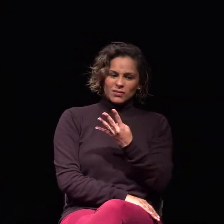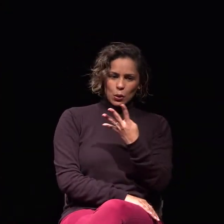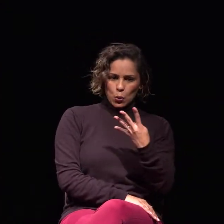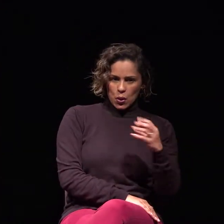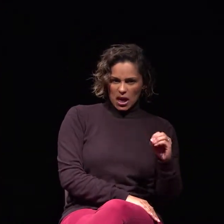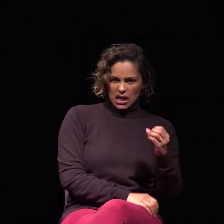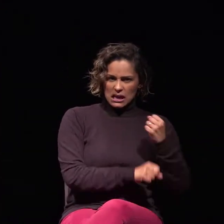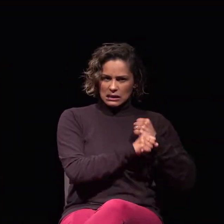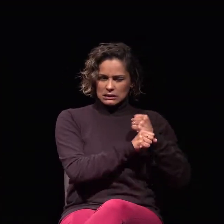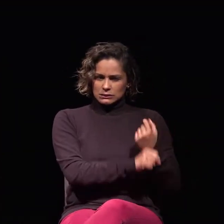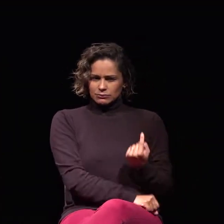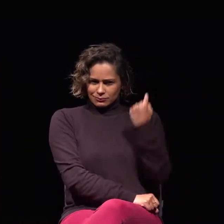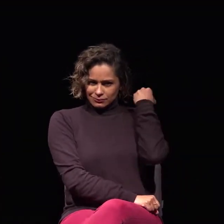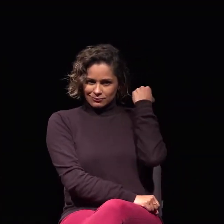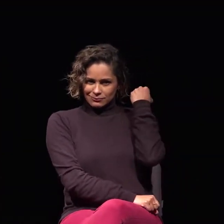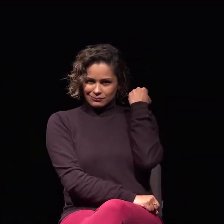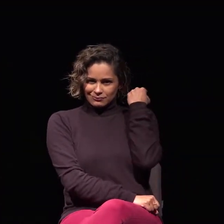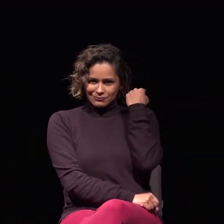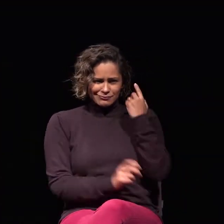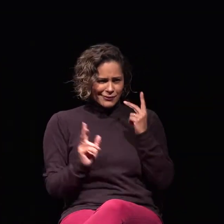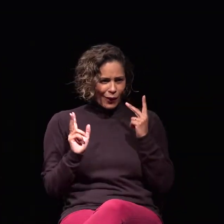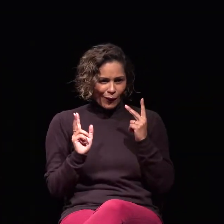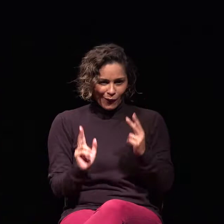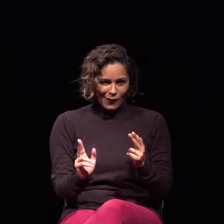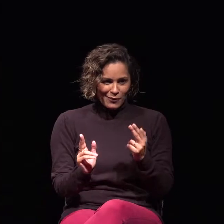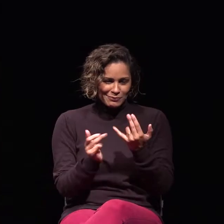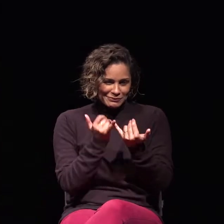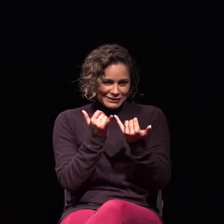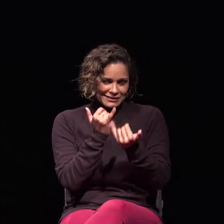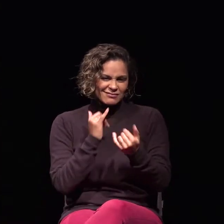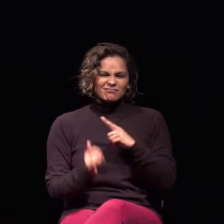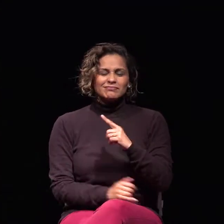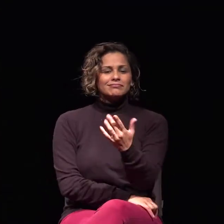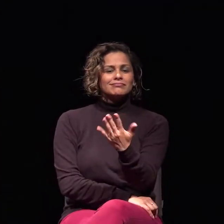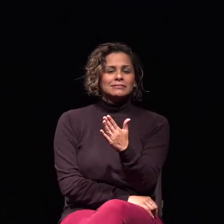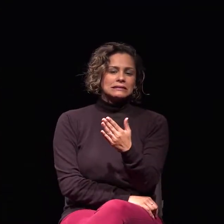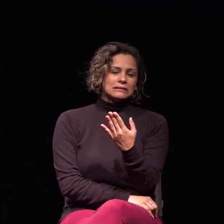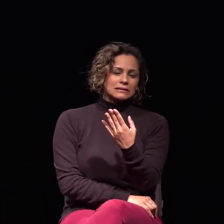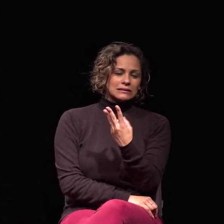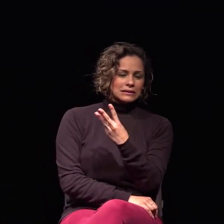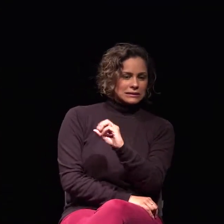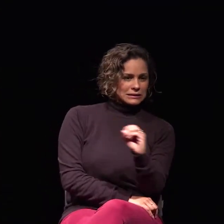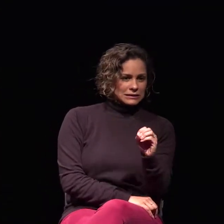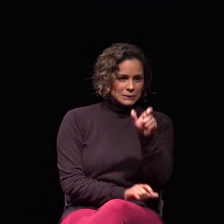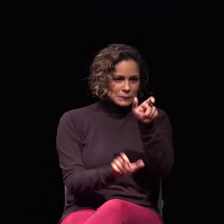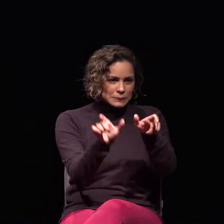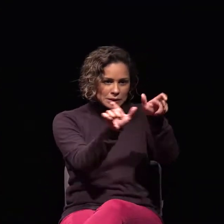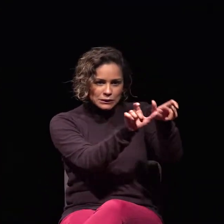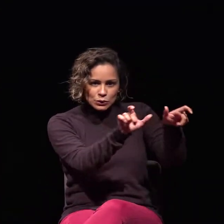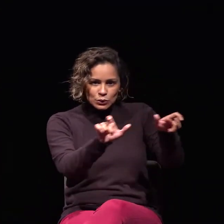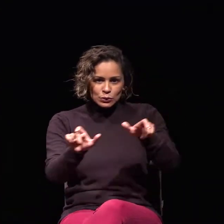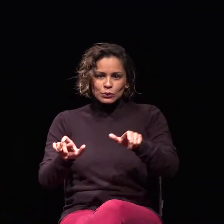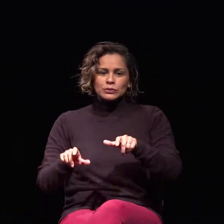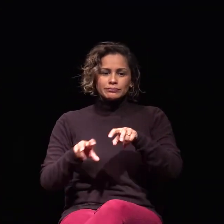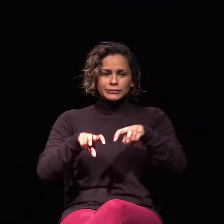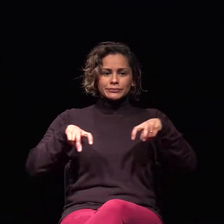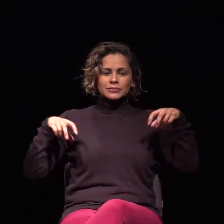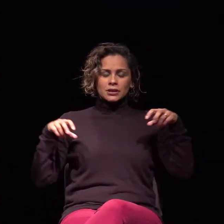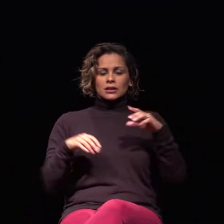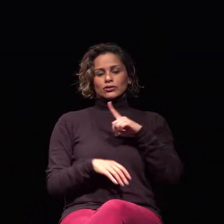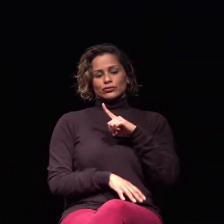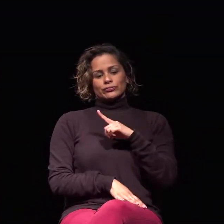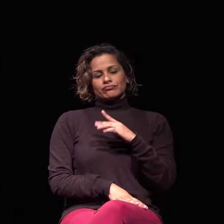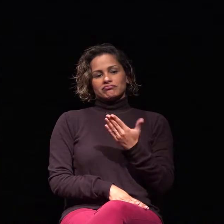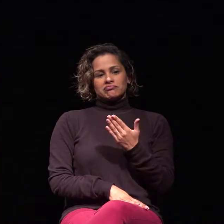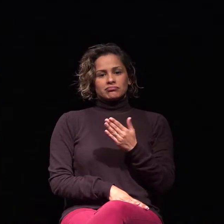atrás. Nós estamos aqui. Tinha 300 pessoas, todo mundo falava nisso. Muitos policiais.